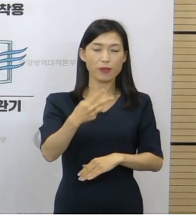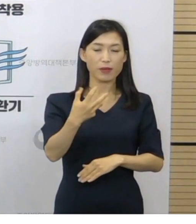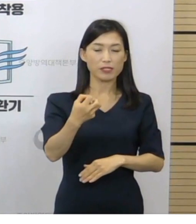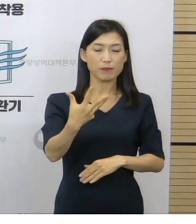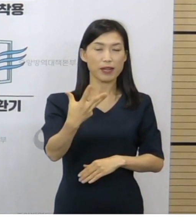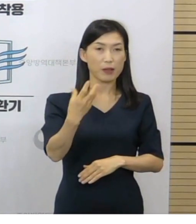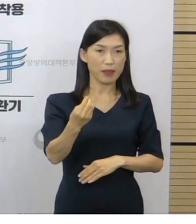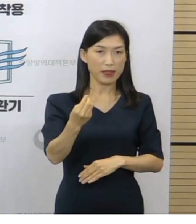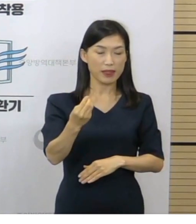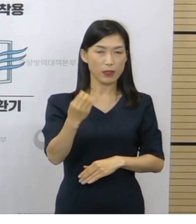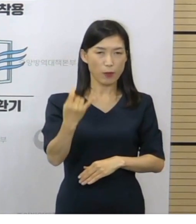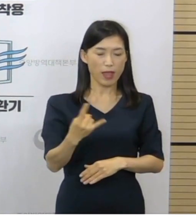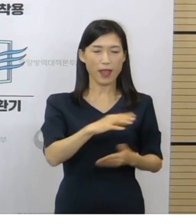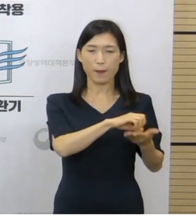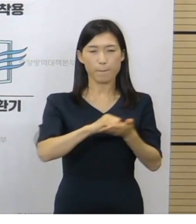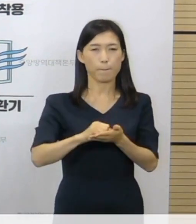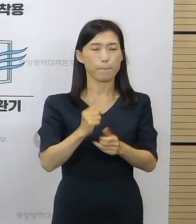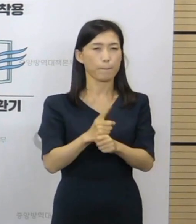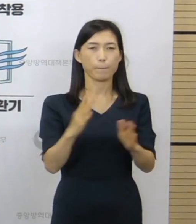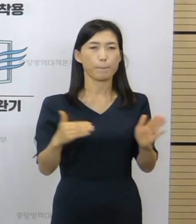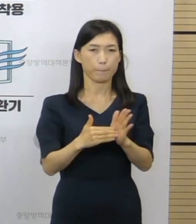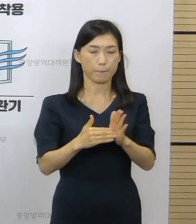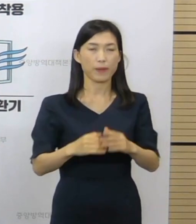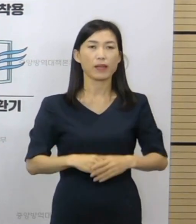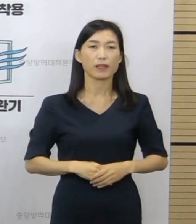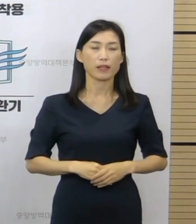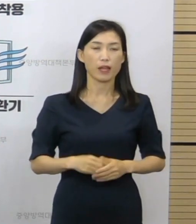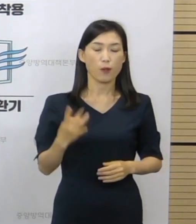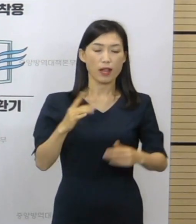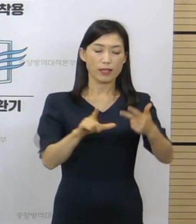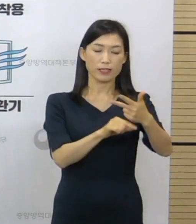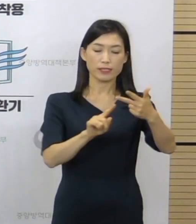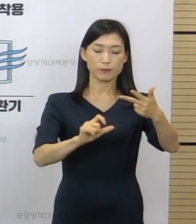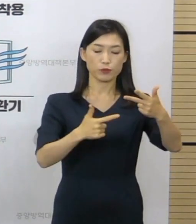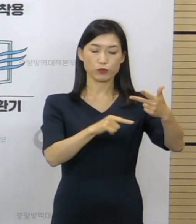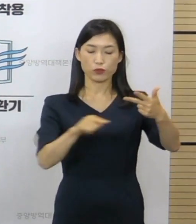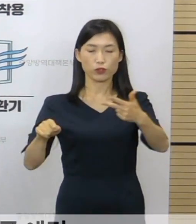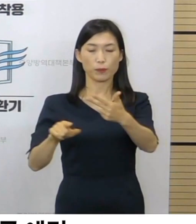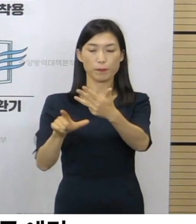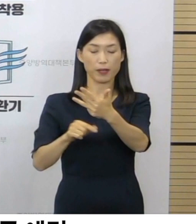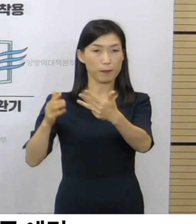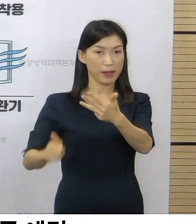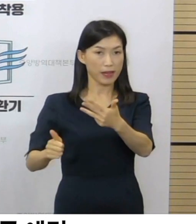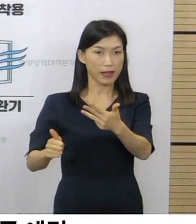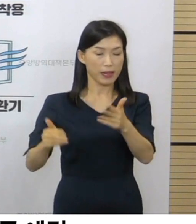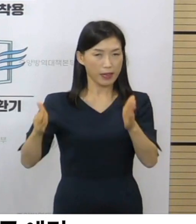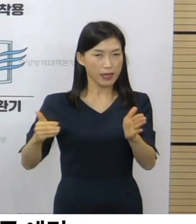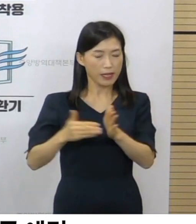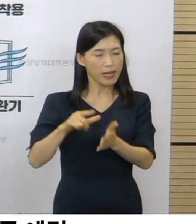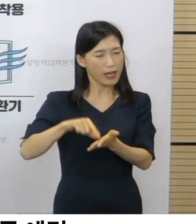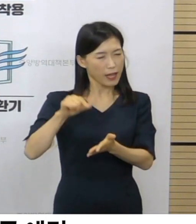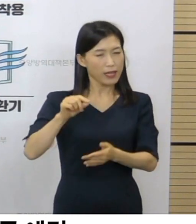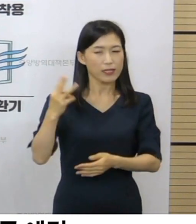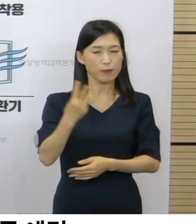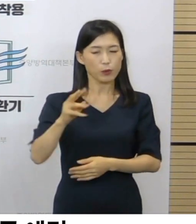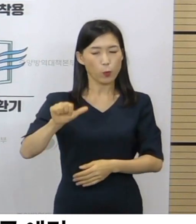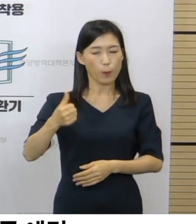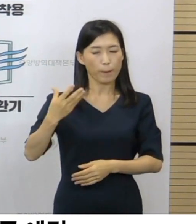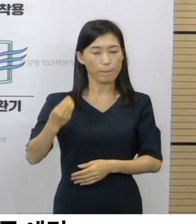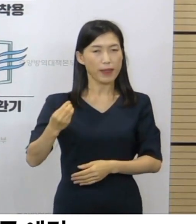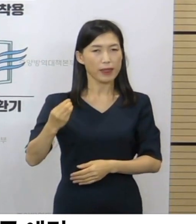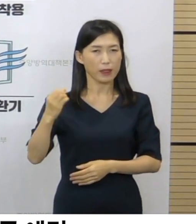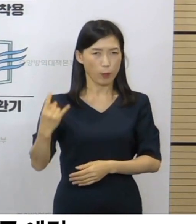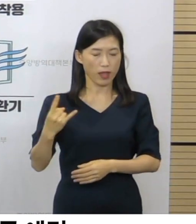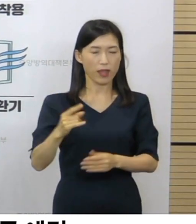만 배분의 도입이 완료된 것입니다 7월 16일부터 8월 말까지는 약 3500만 외부 4